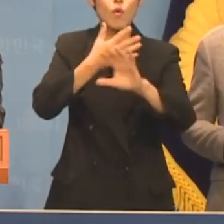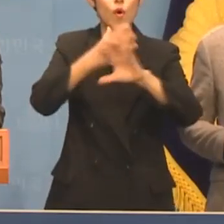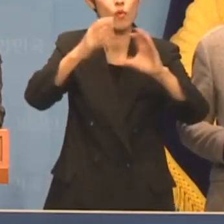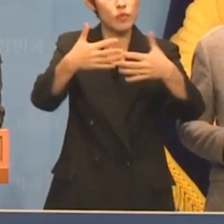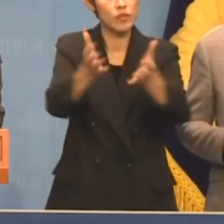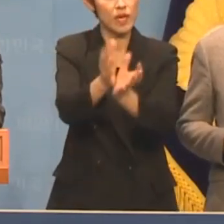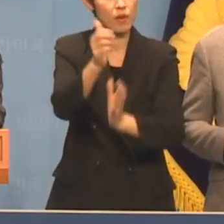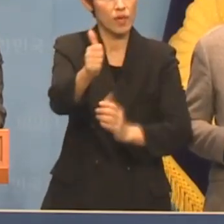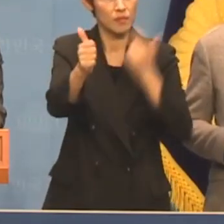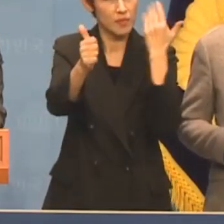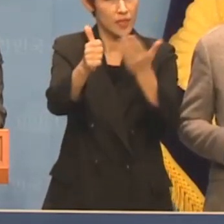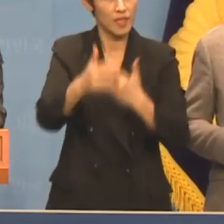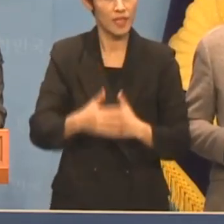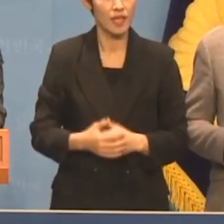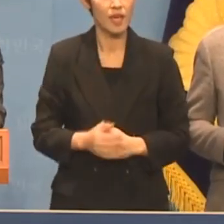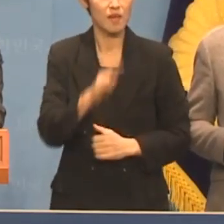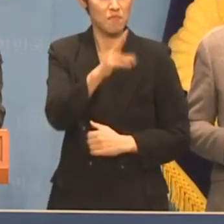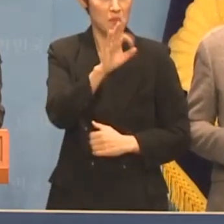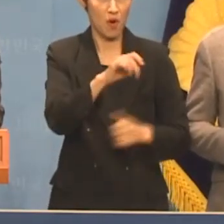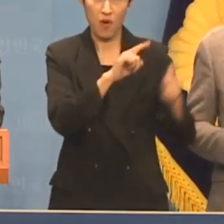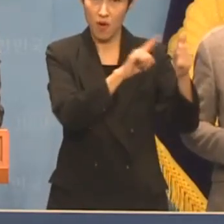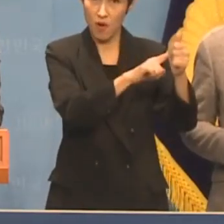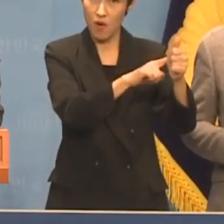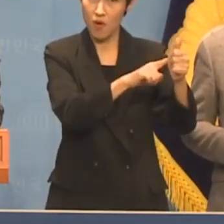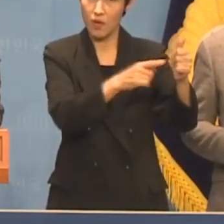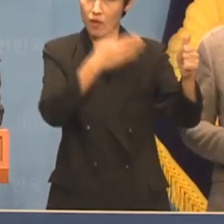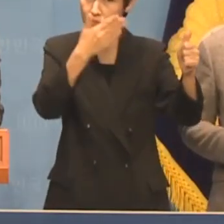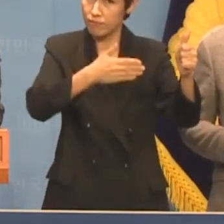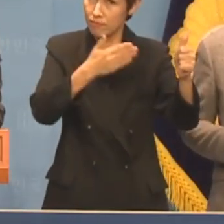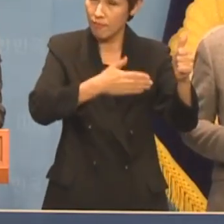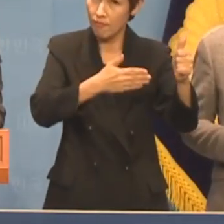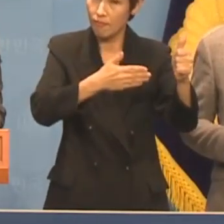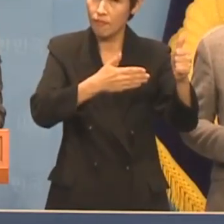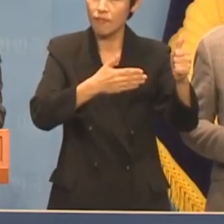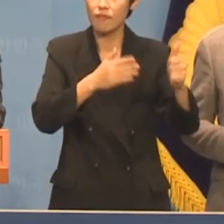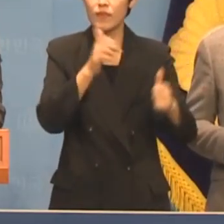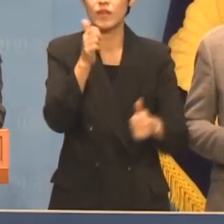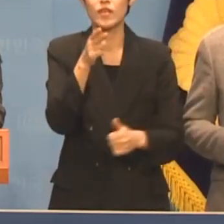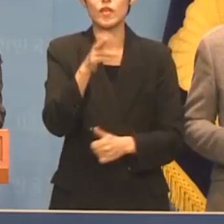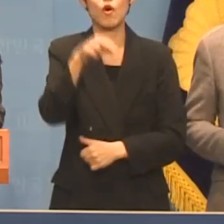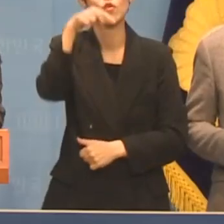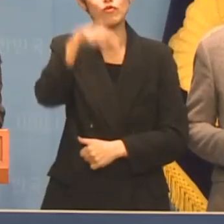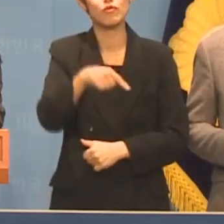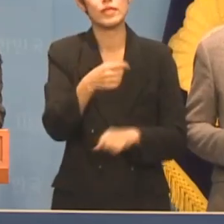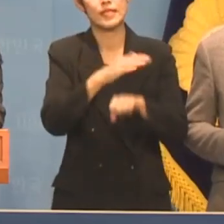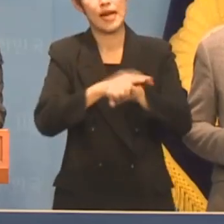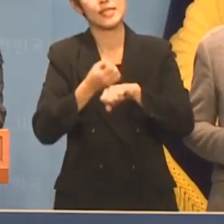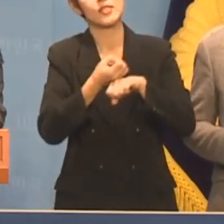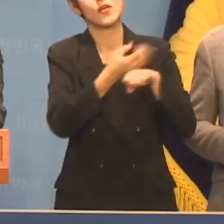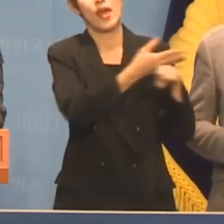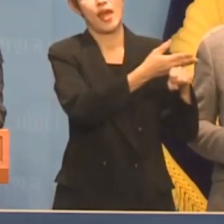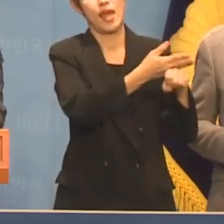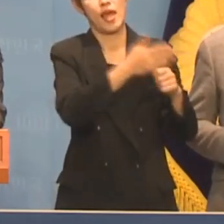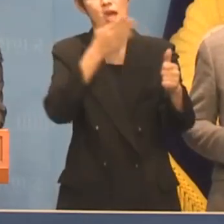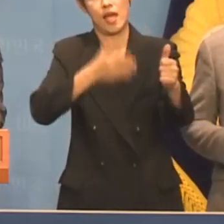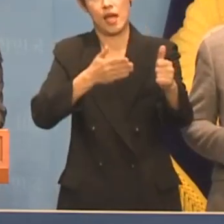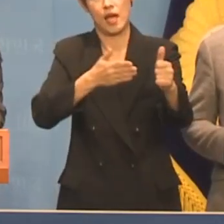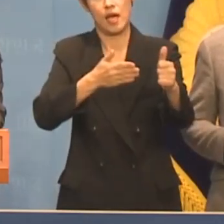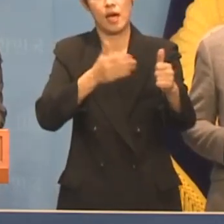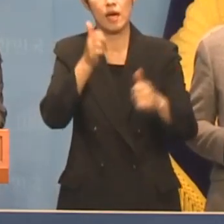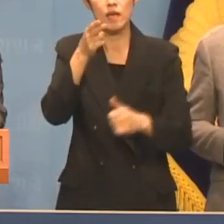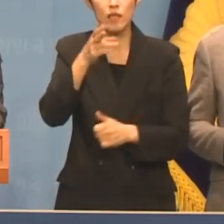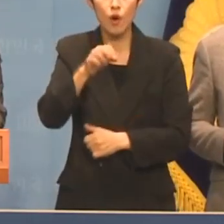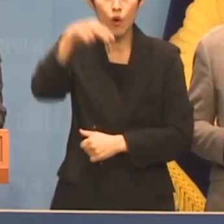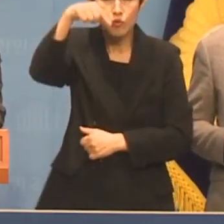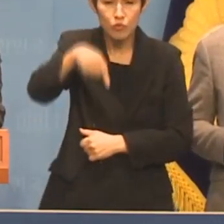장관입니까? 이를 명태균 씨에게 이야기하며 형수한테 이야기 좀 잘 해주라고 했는데 이